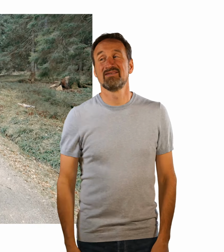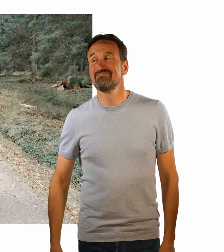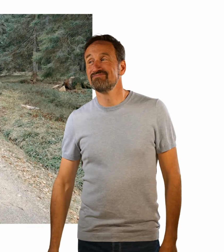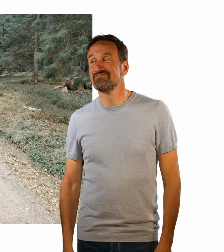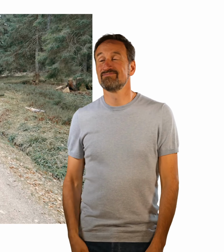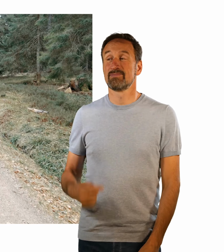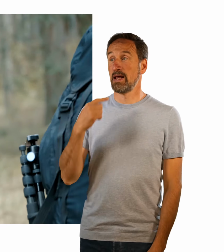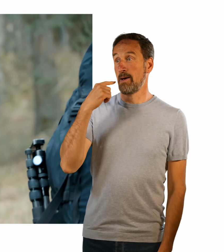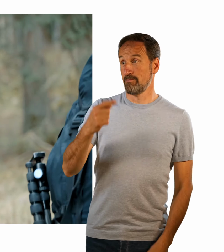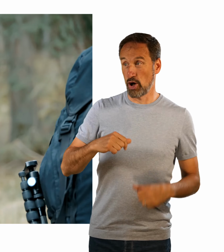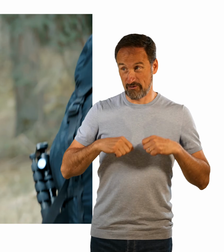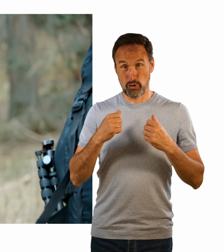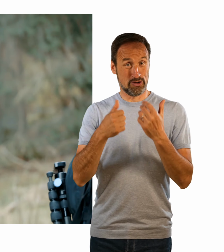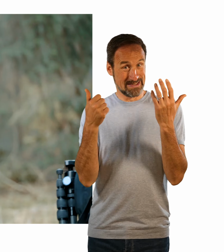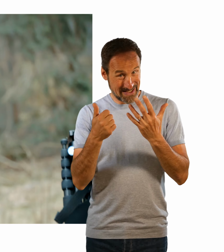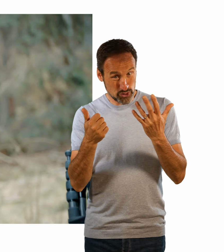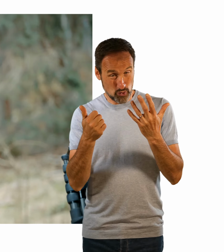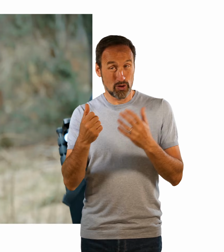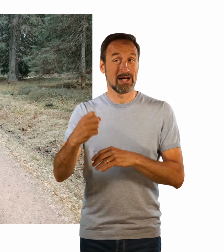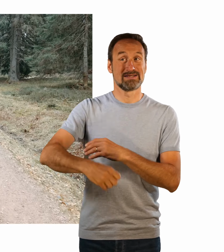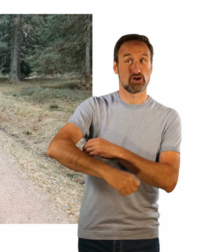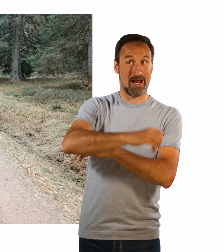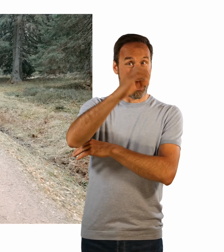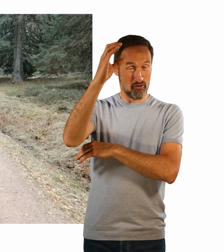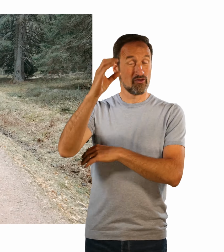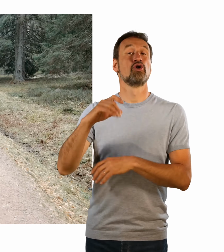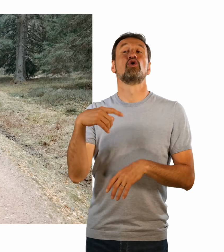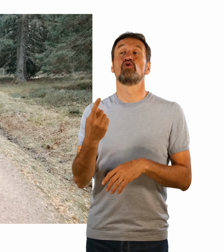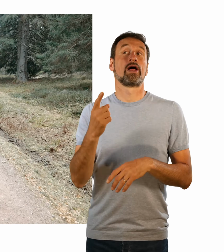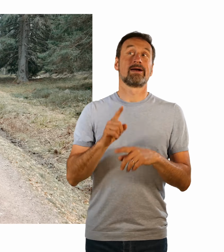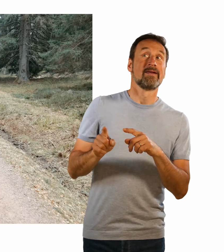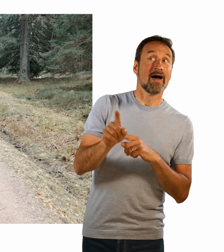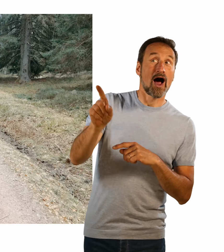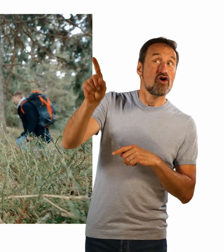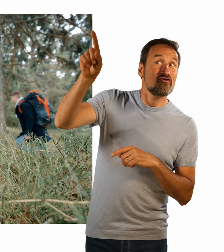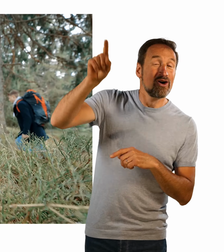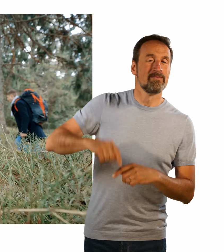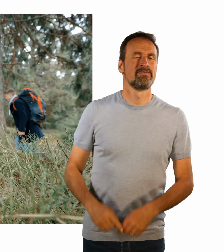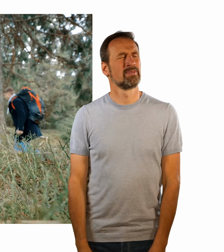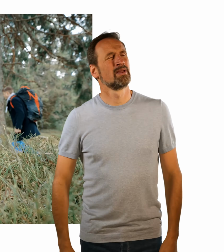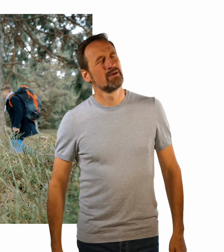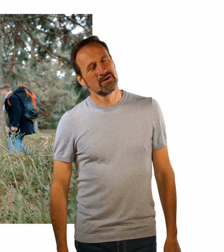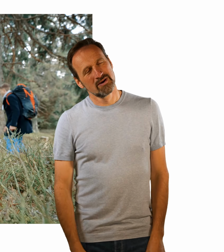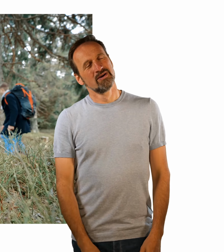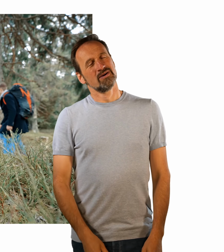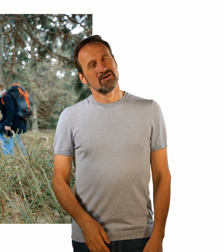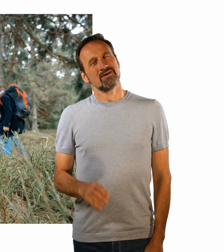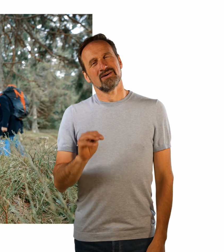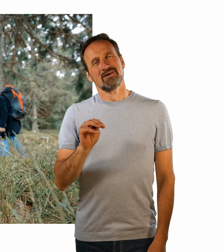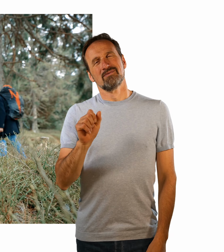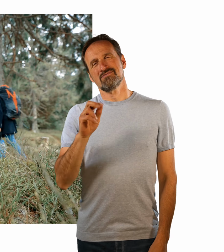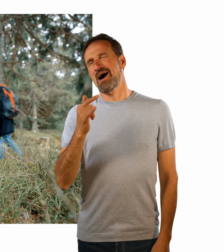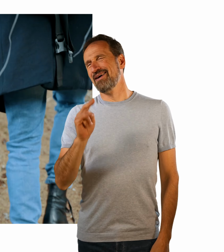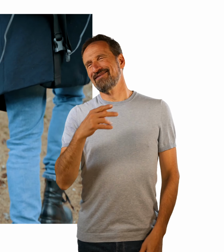Morgen früh um sechs Uhr ist Sonnenaufgang ungefähr. Und dann kann man hier hoch. Martin hat weiter seine Überzeugungsarbeit an mir